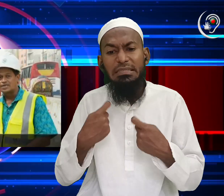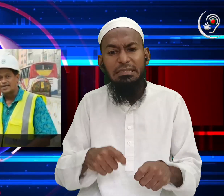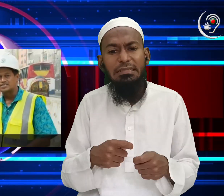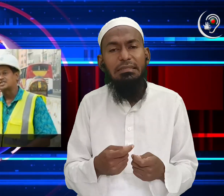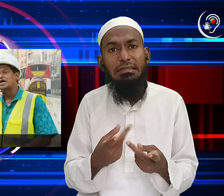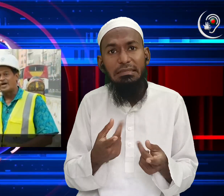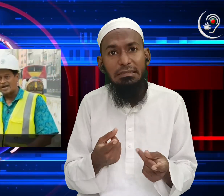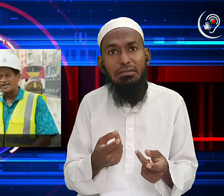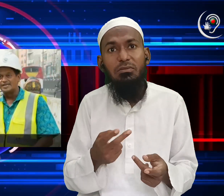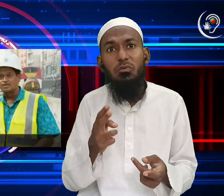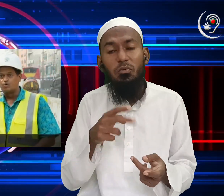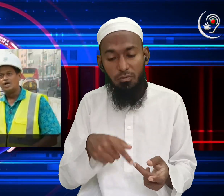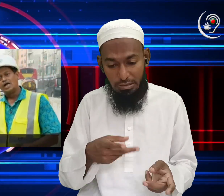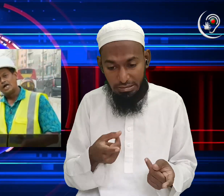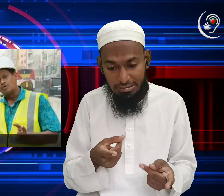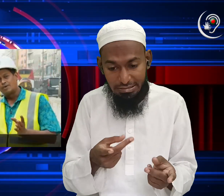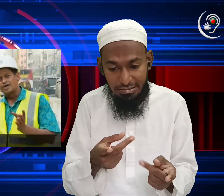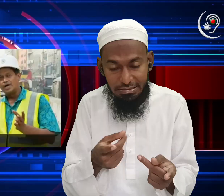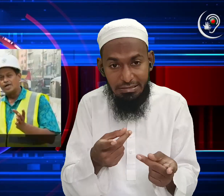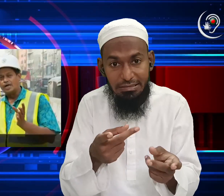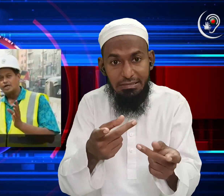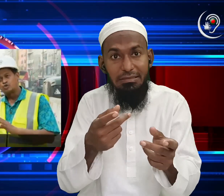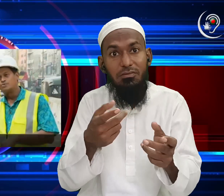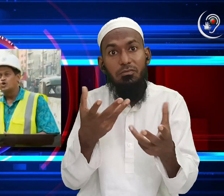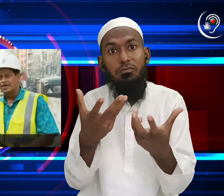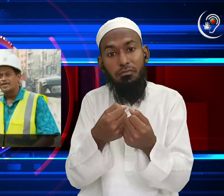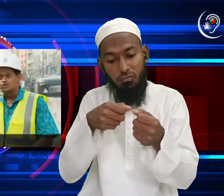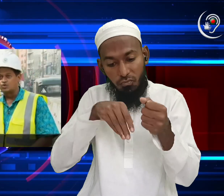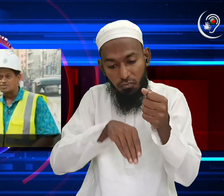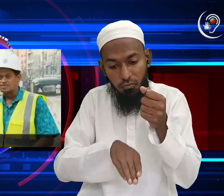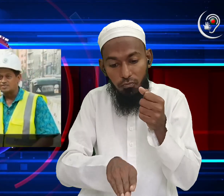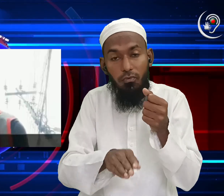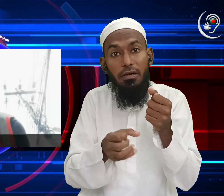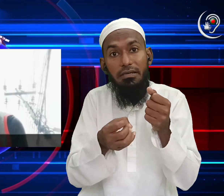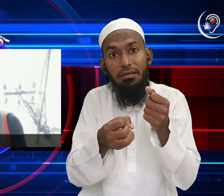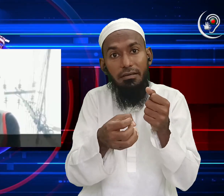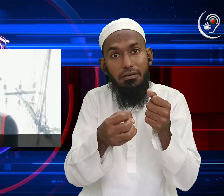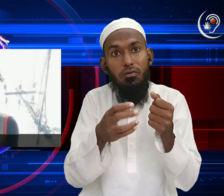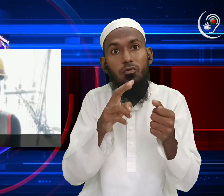সাথে কাজটাকে আমরা আগায় নিয়ে যাব এবং আমরা ২৪ ঘন্টাই কাজ করতেছি।